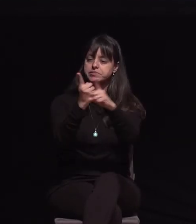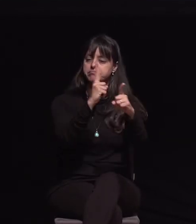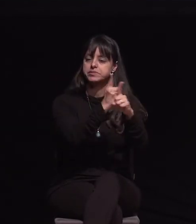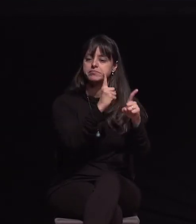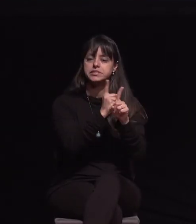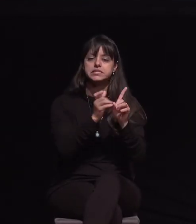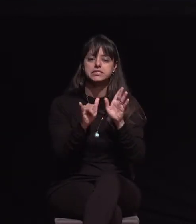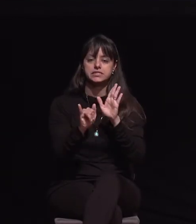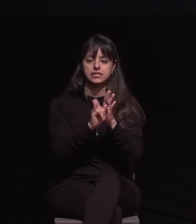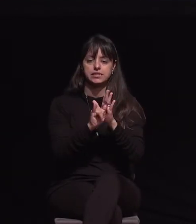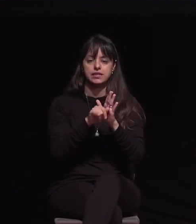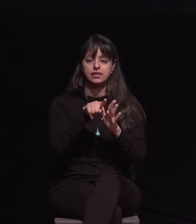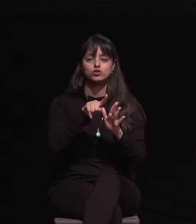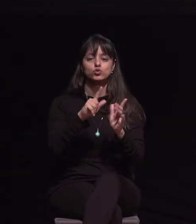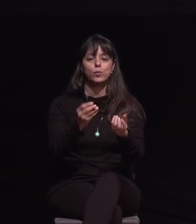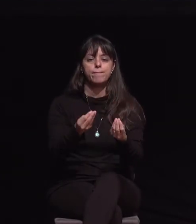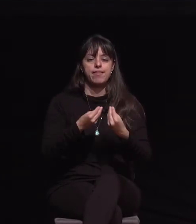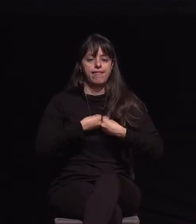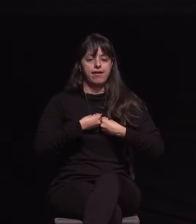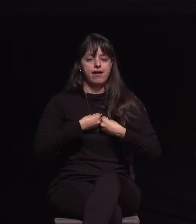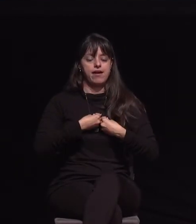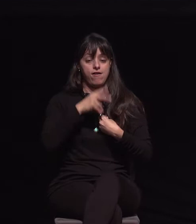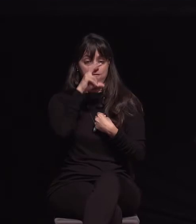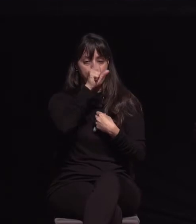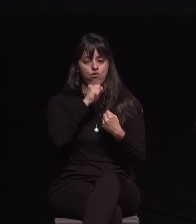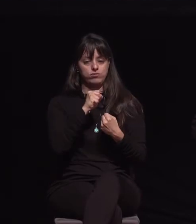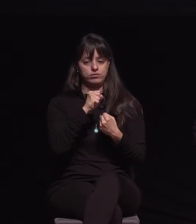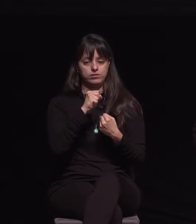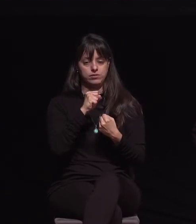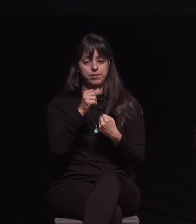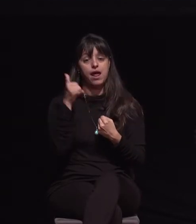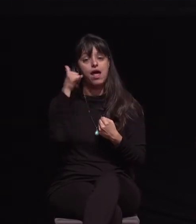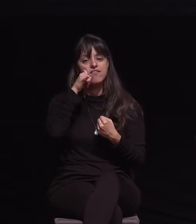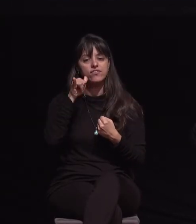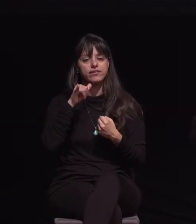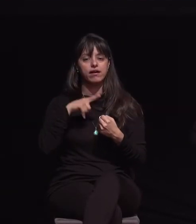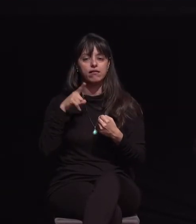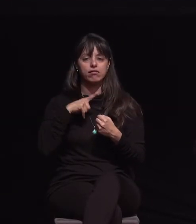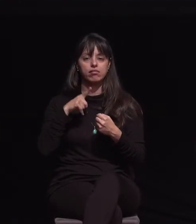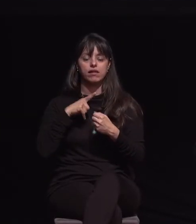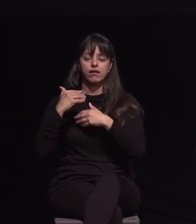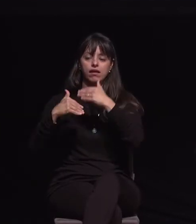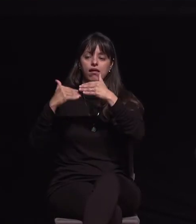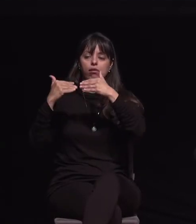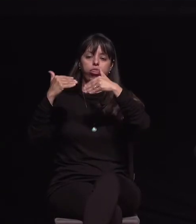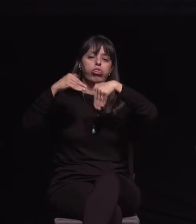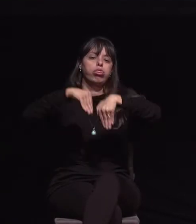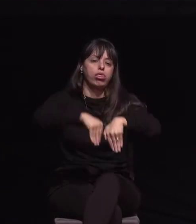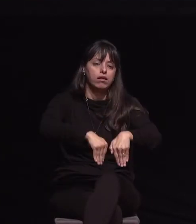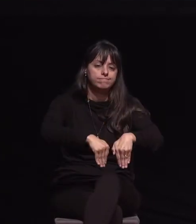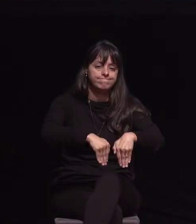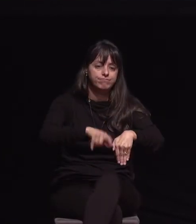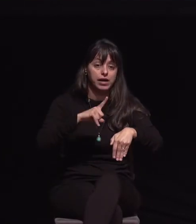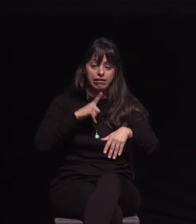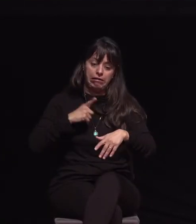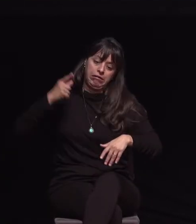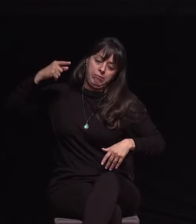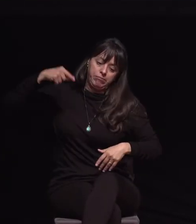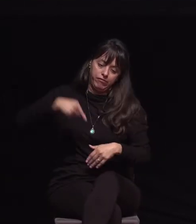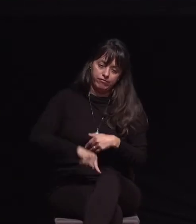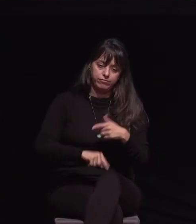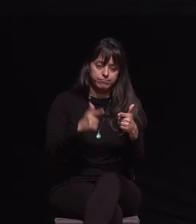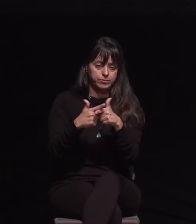isso vai nos dar muita força para a gente não voltar tanto atrás. Mesmo que a gente volte atrás, não seja